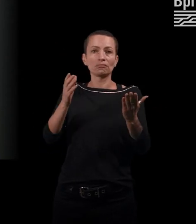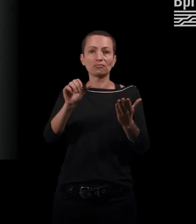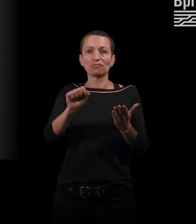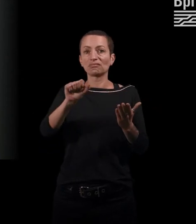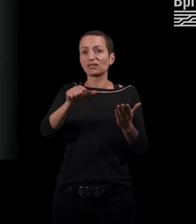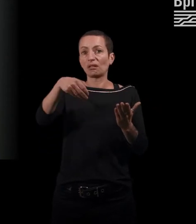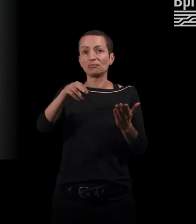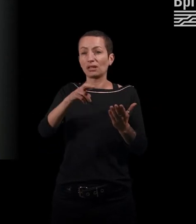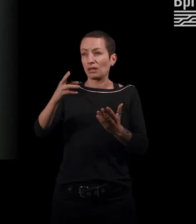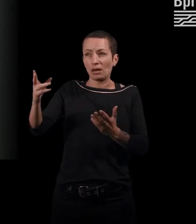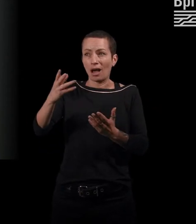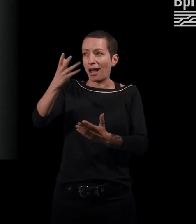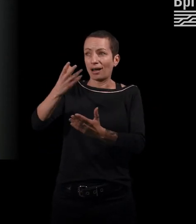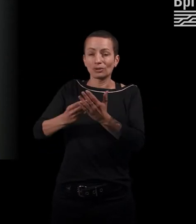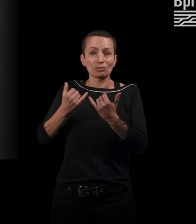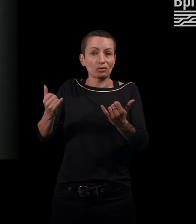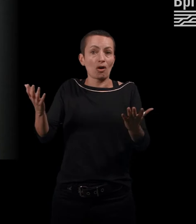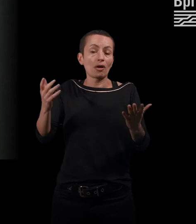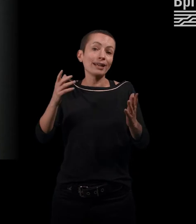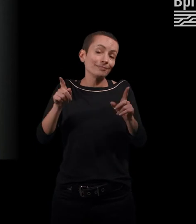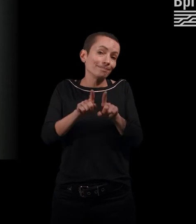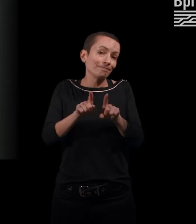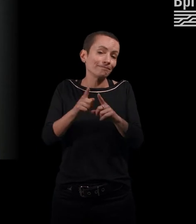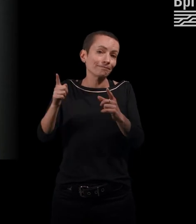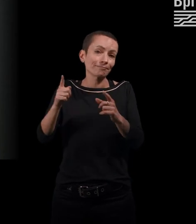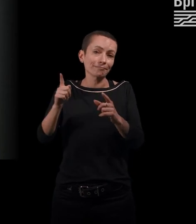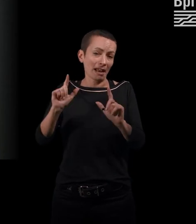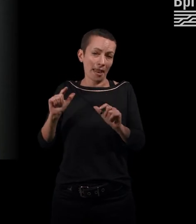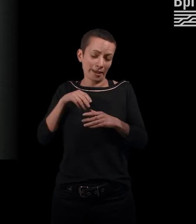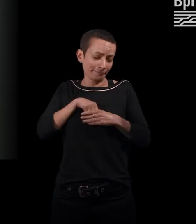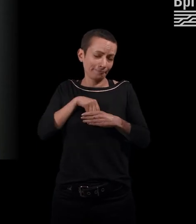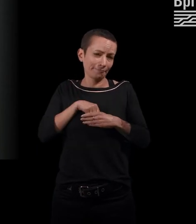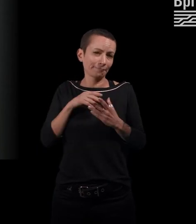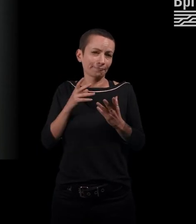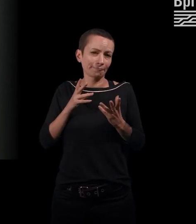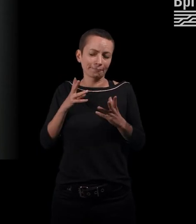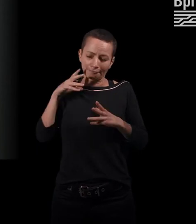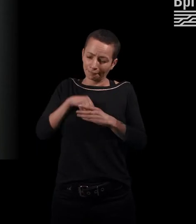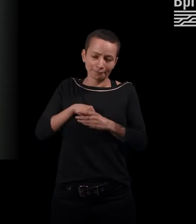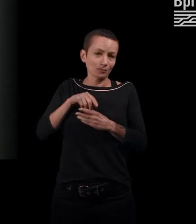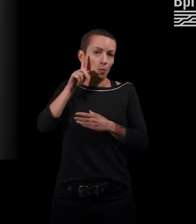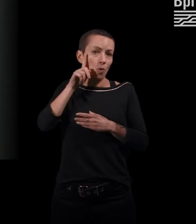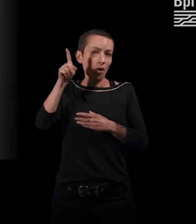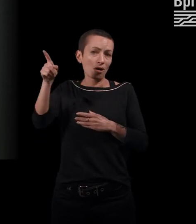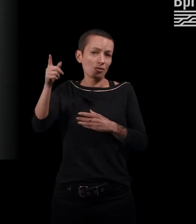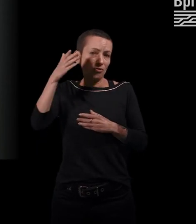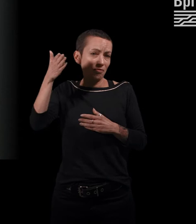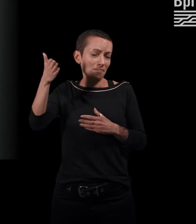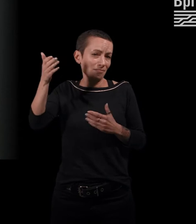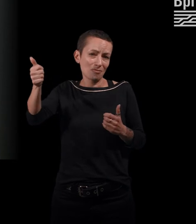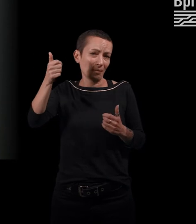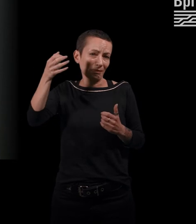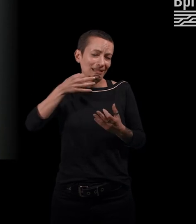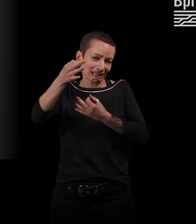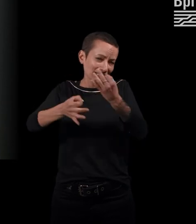Samir, c'était le grand absent de cette révolution. Et en même temps, il était tellement là, il avait tellement prédit ça dans